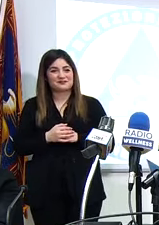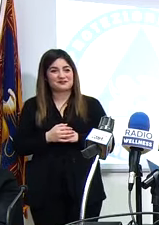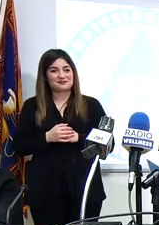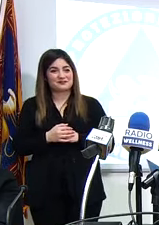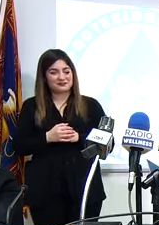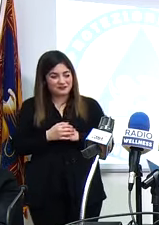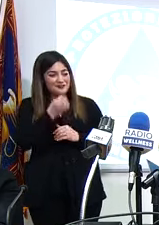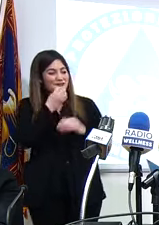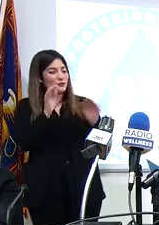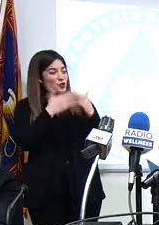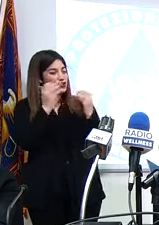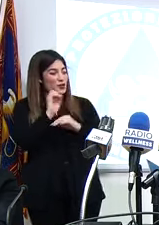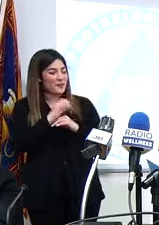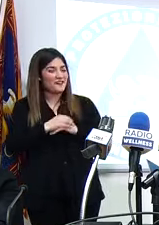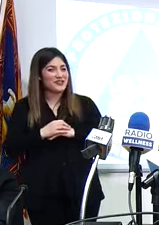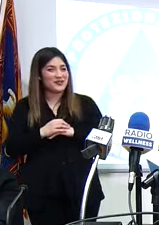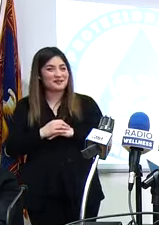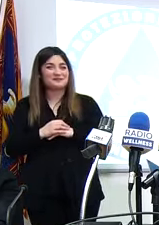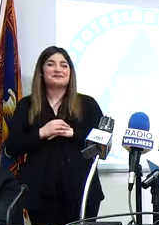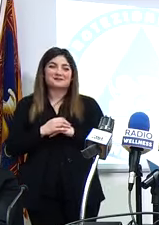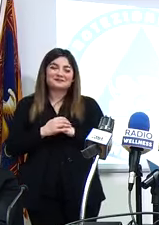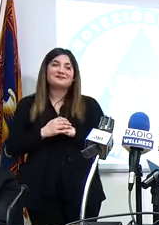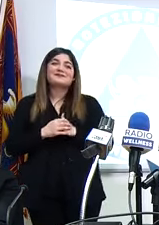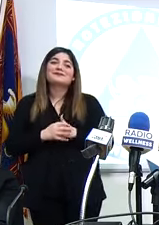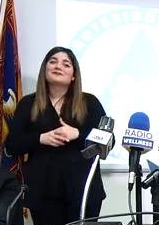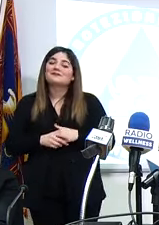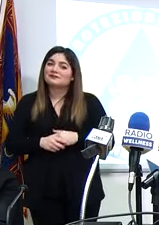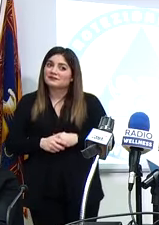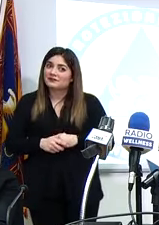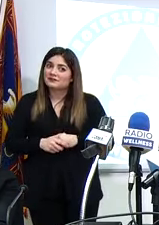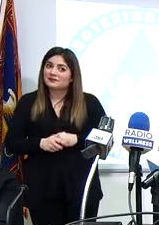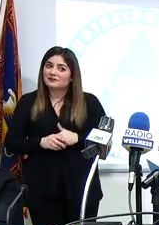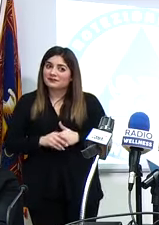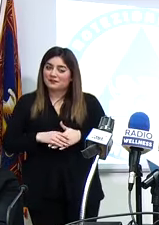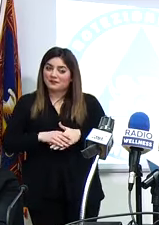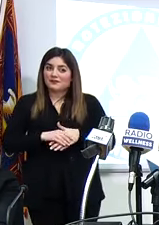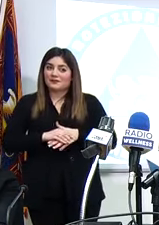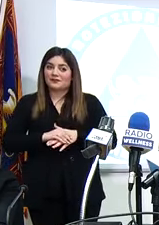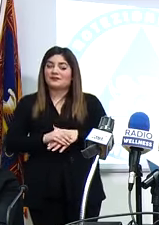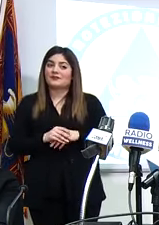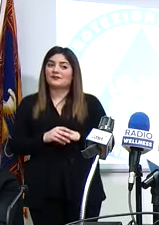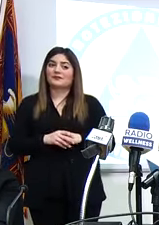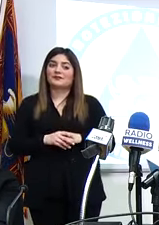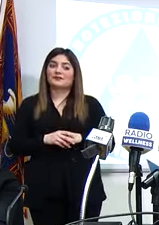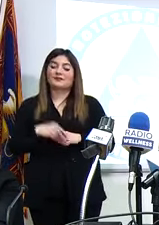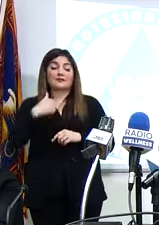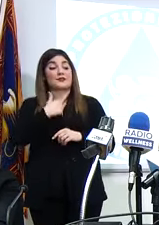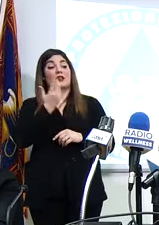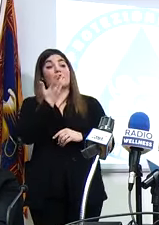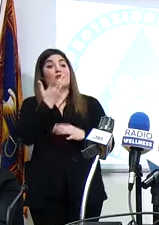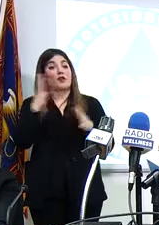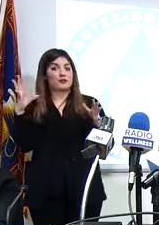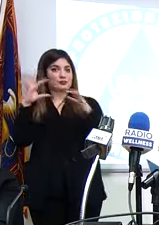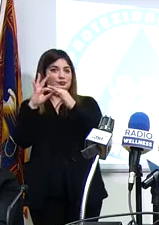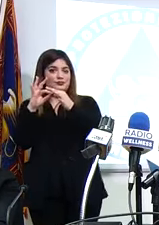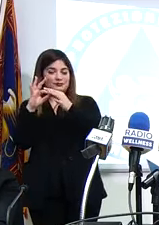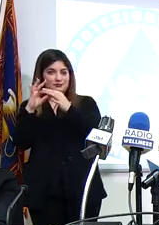Sì, buongiorno professore. Allora, riallacciandomi a quanto detto con la